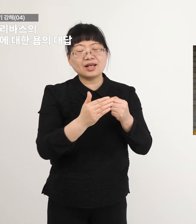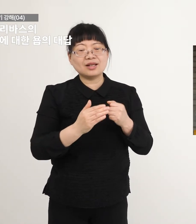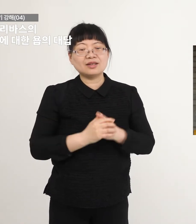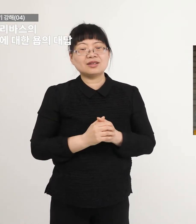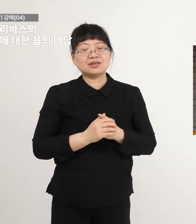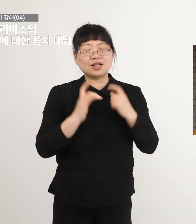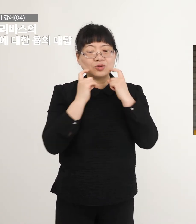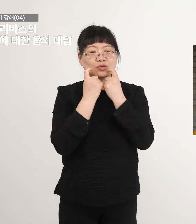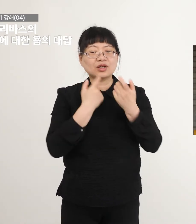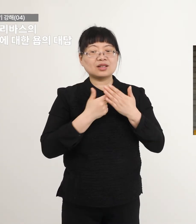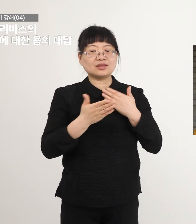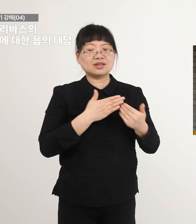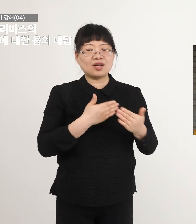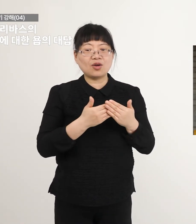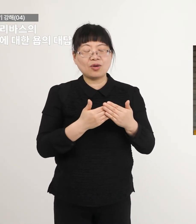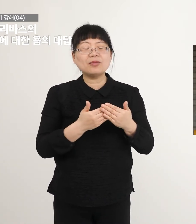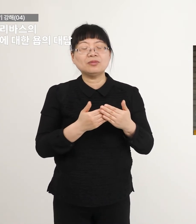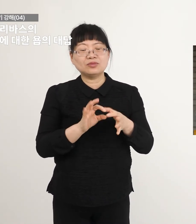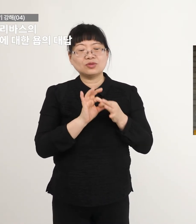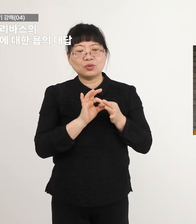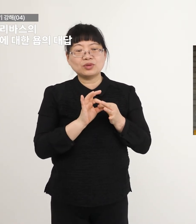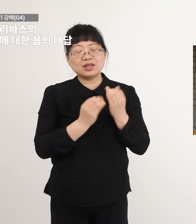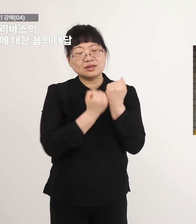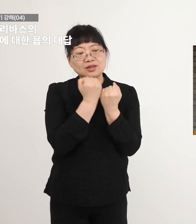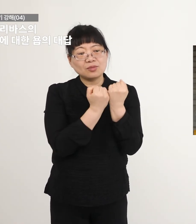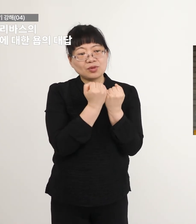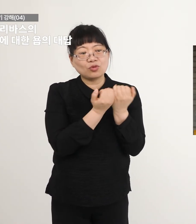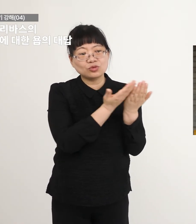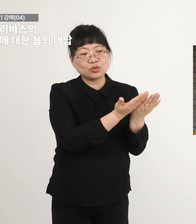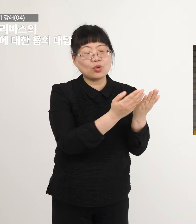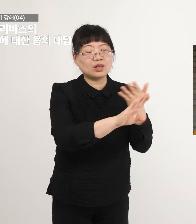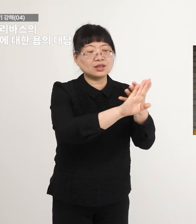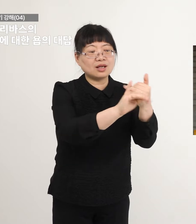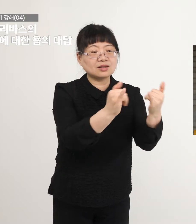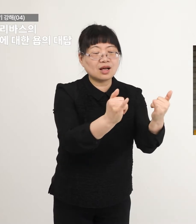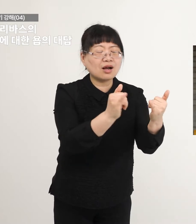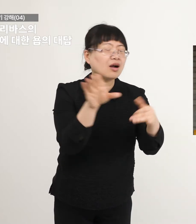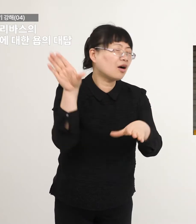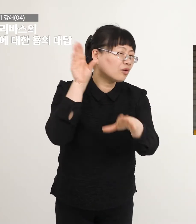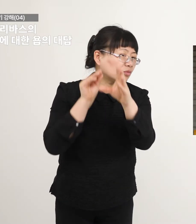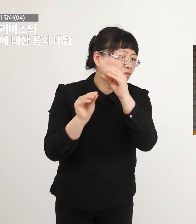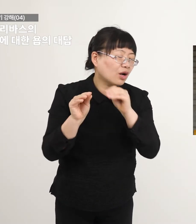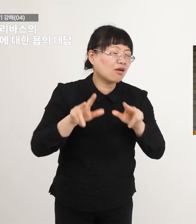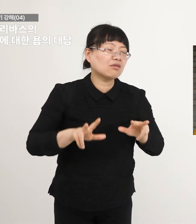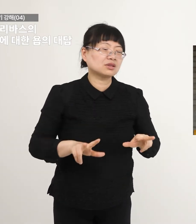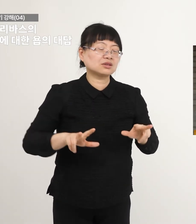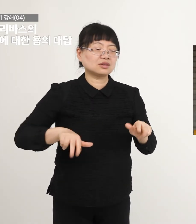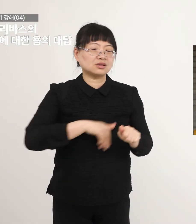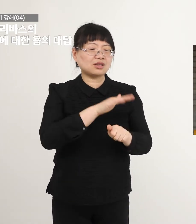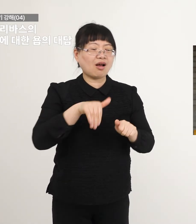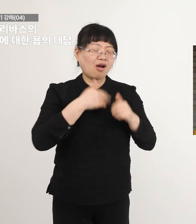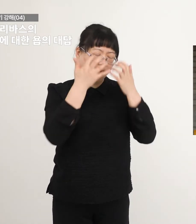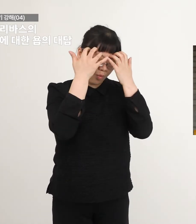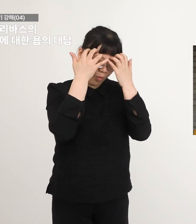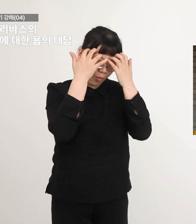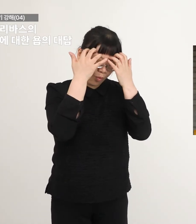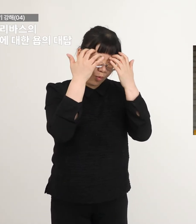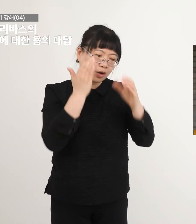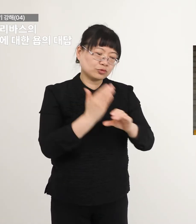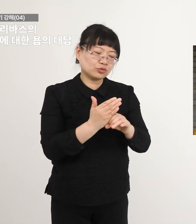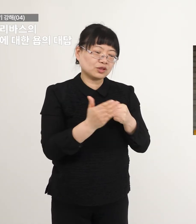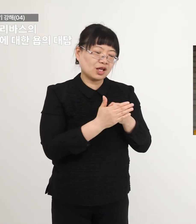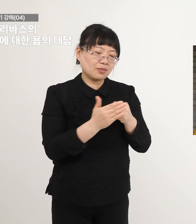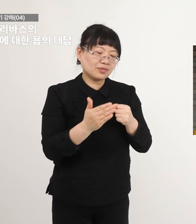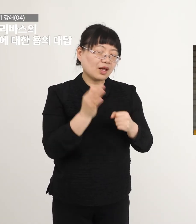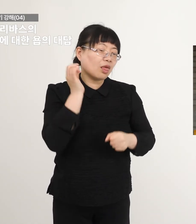주관적인 체험을 설명하면 상대방은 어쨌든 지금 엉망진창이 돼 있으니까